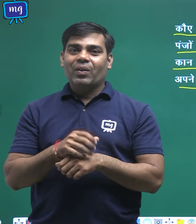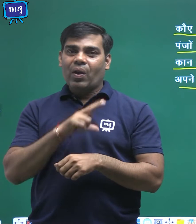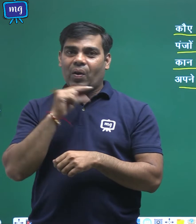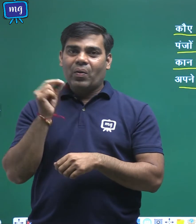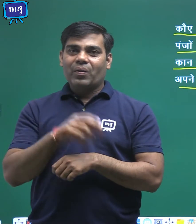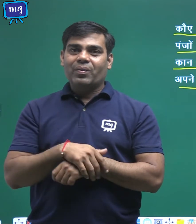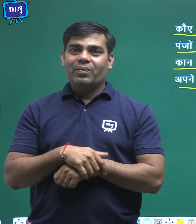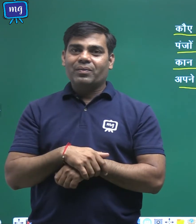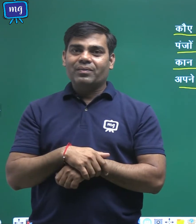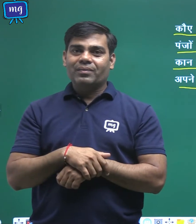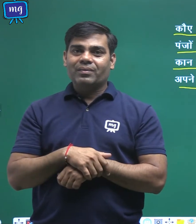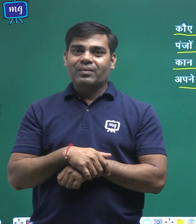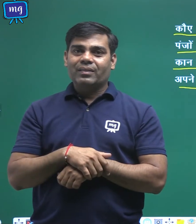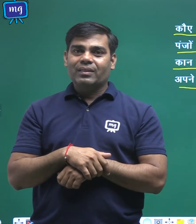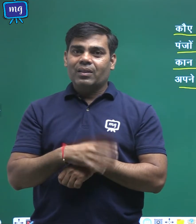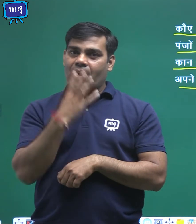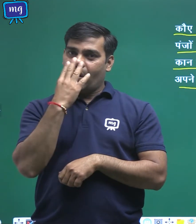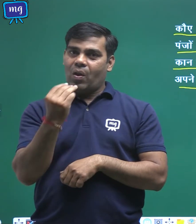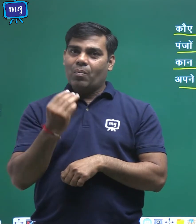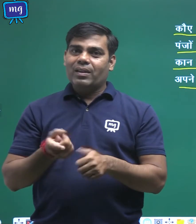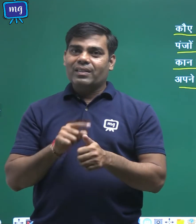और लोमड़ से